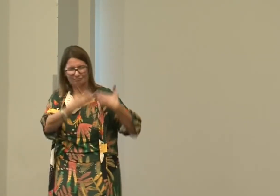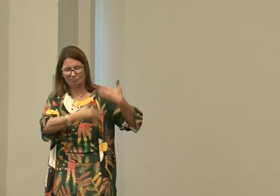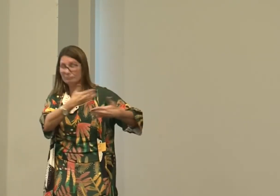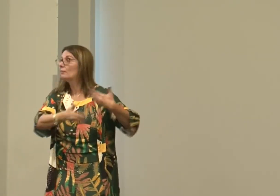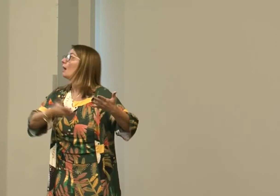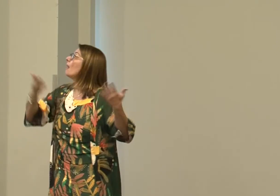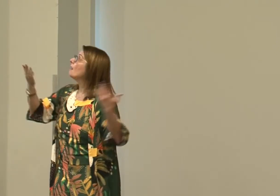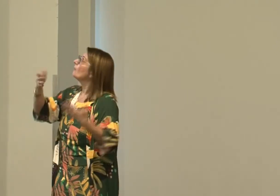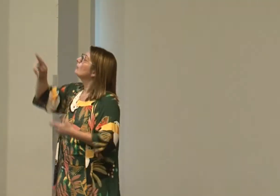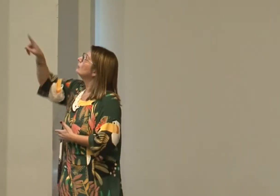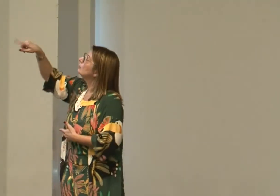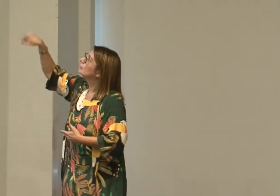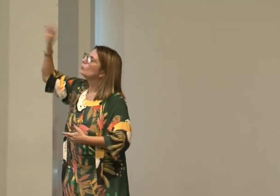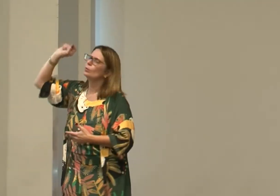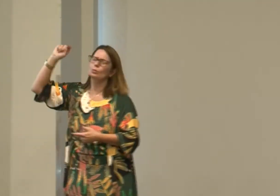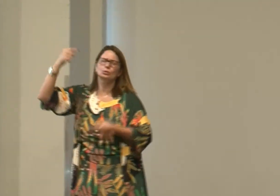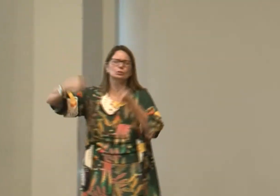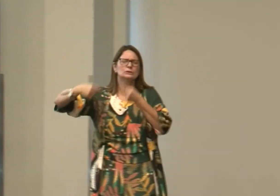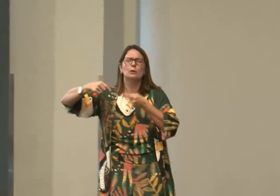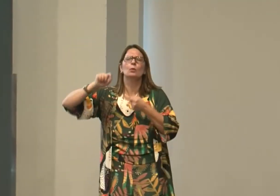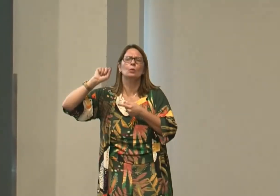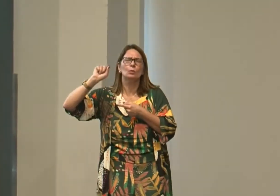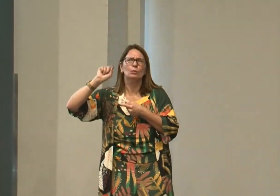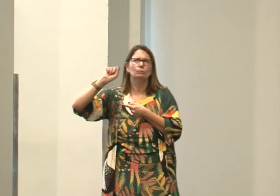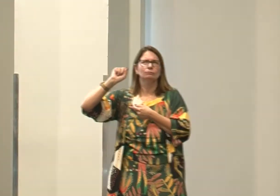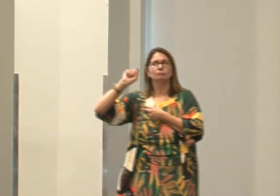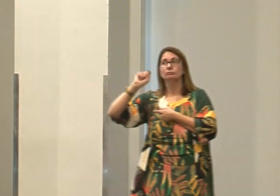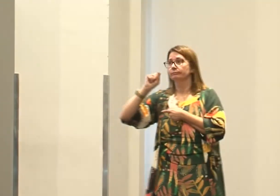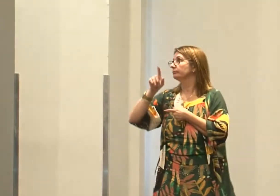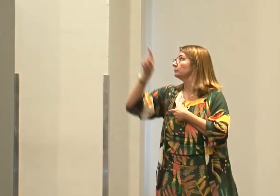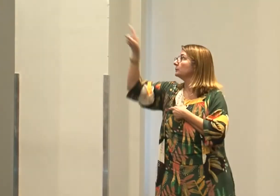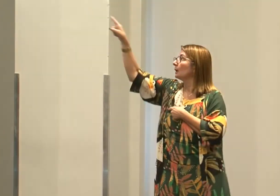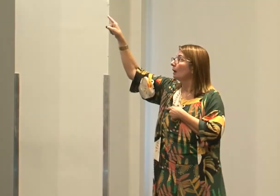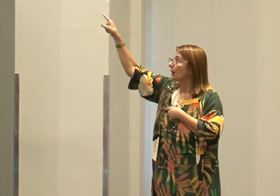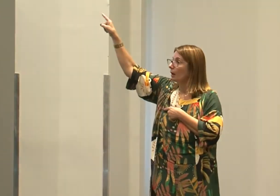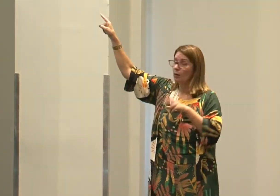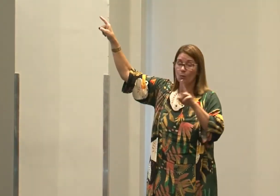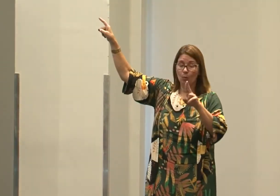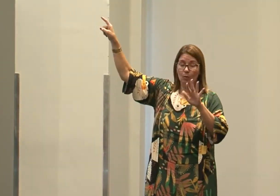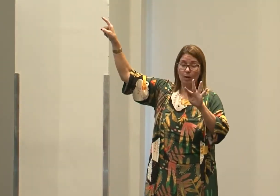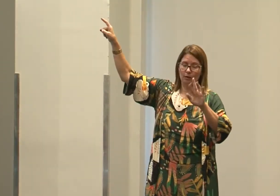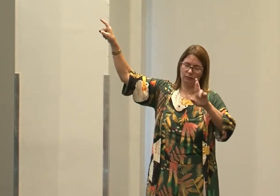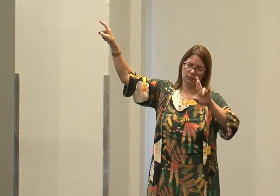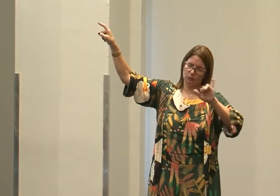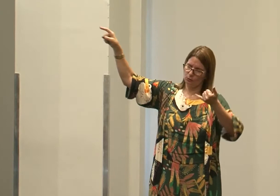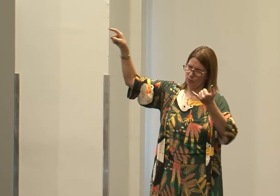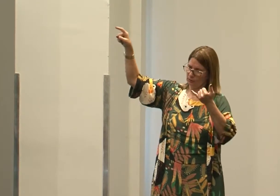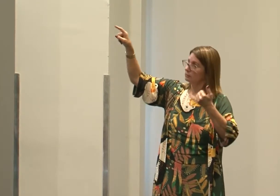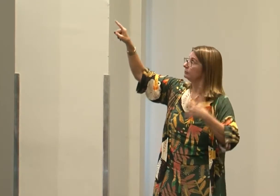Então, vocês viram como o processo foi acontecendo e essa discussão